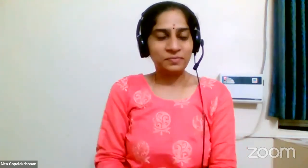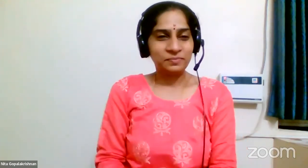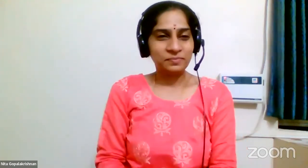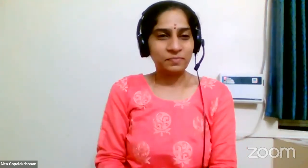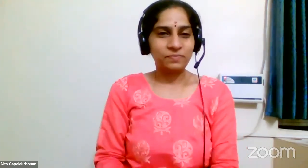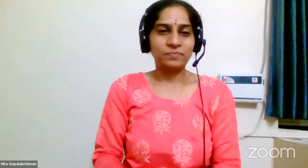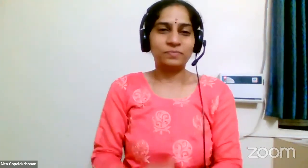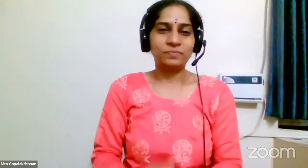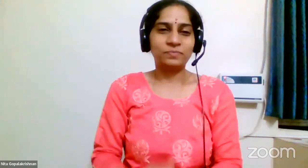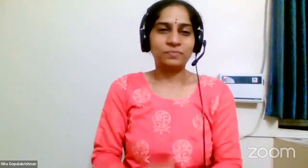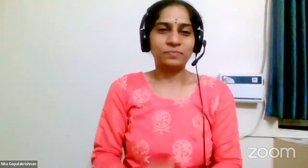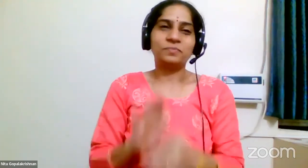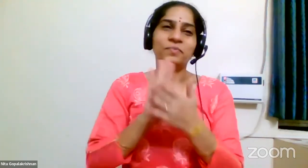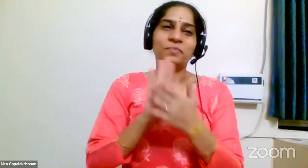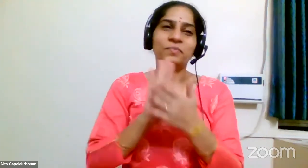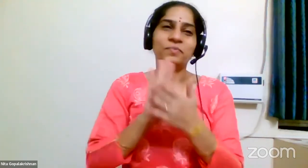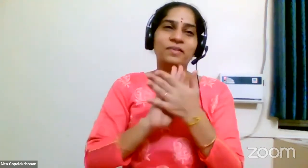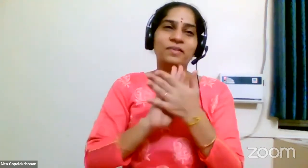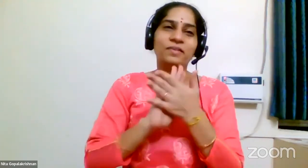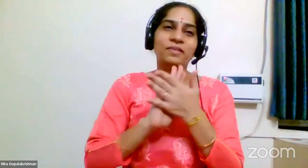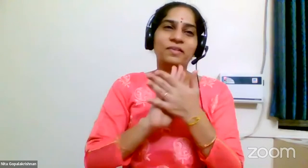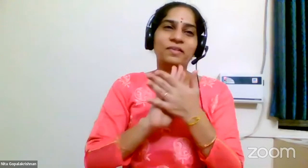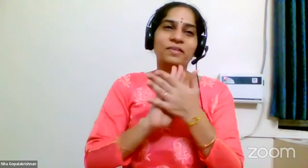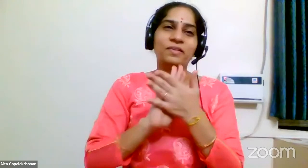हरे कृष्ण।